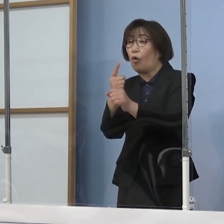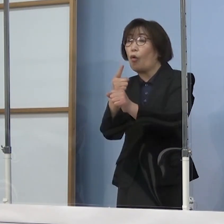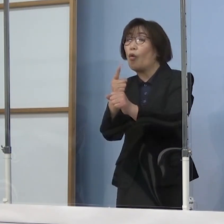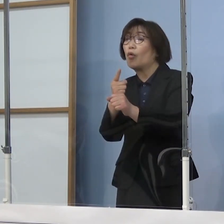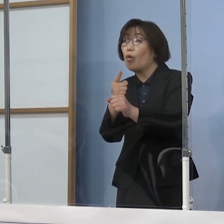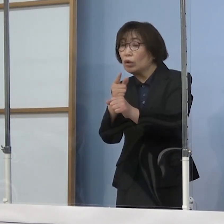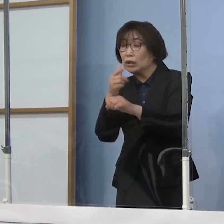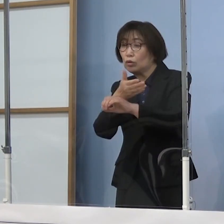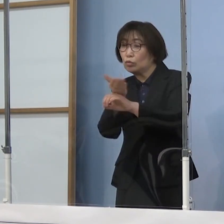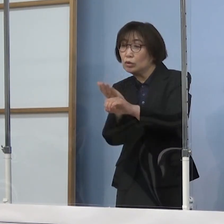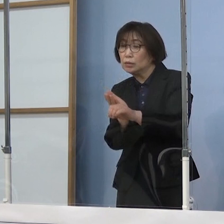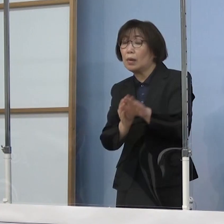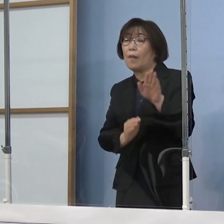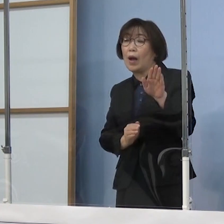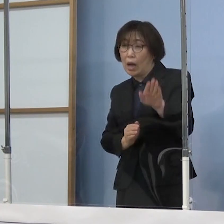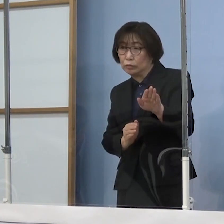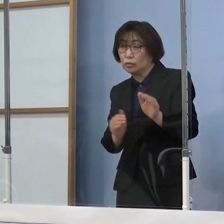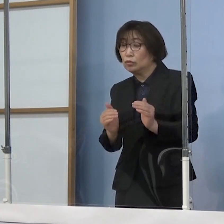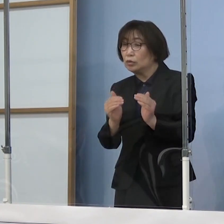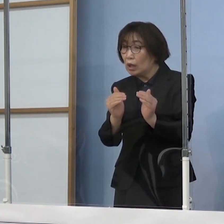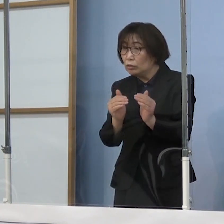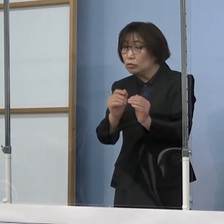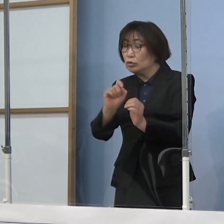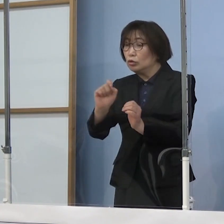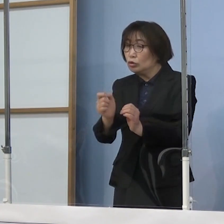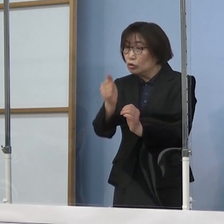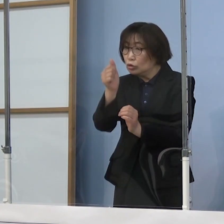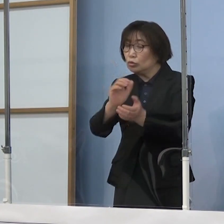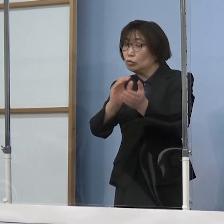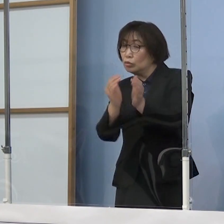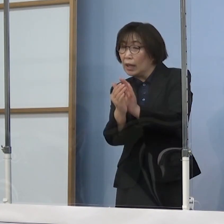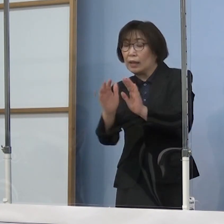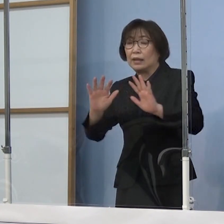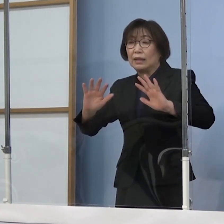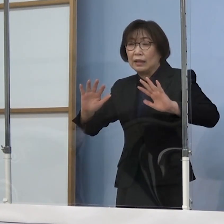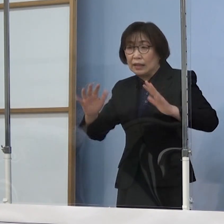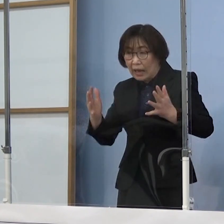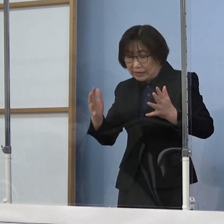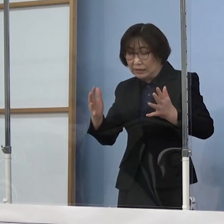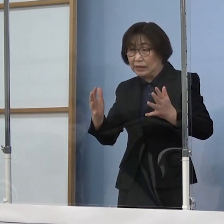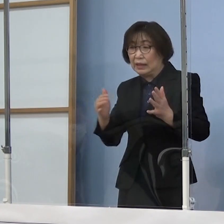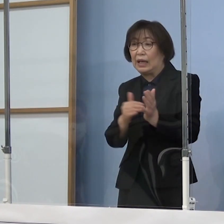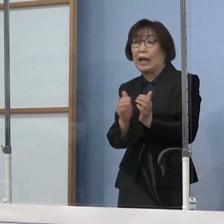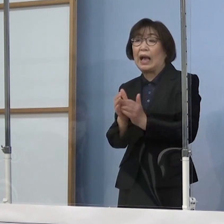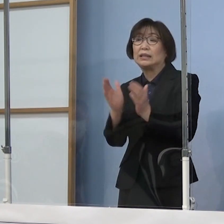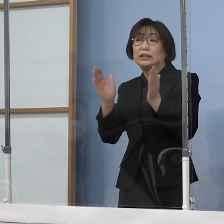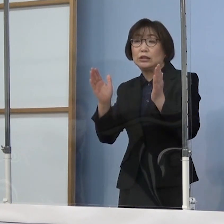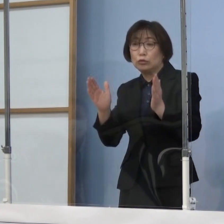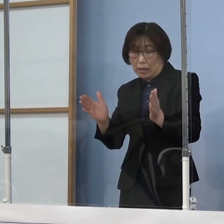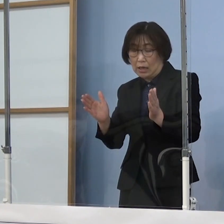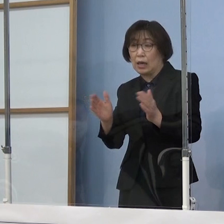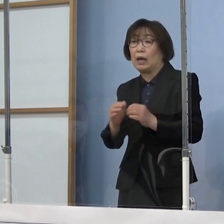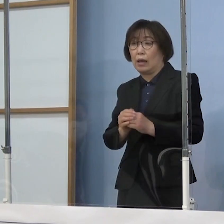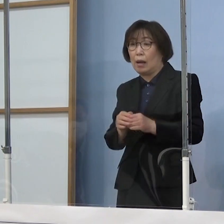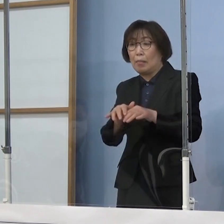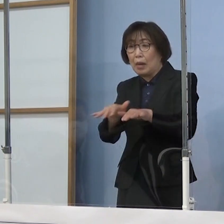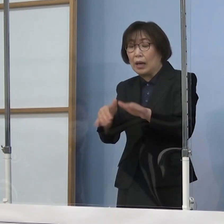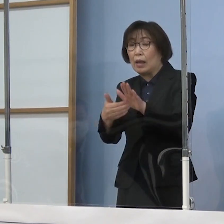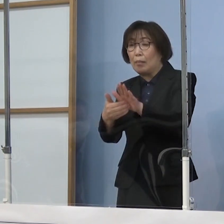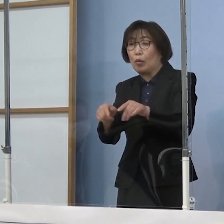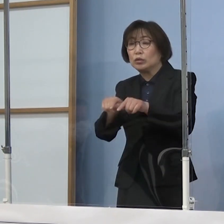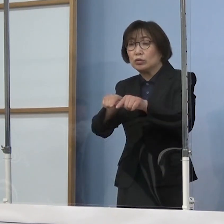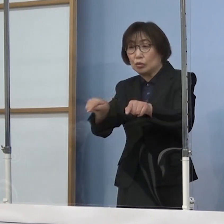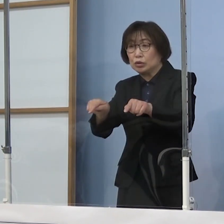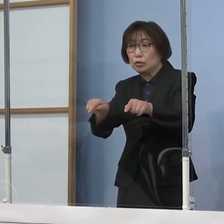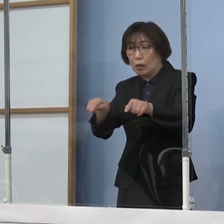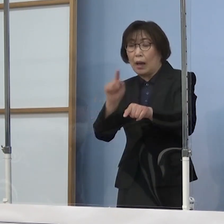んでいるので急変しない限りは、まあ、このまま見送る、あるいはこうした形で見守ると、まあ、こう